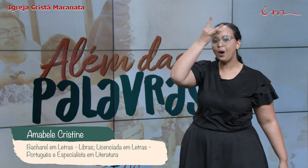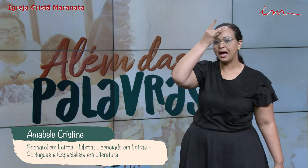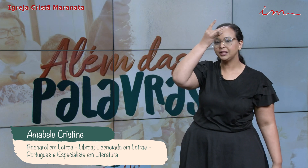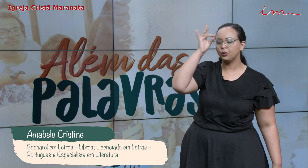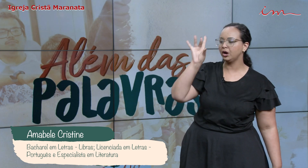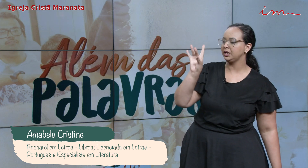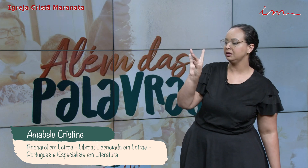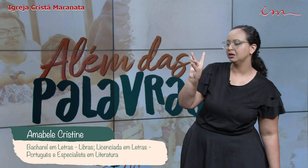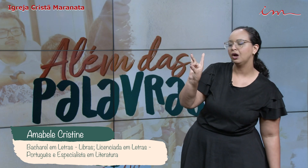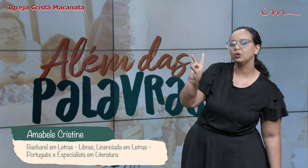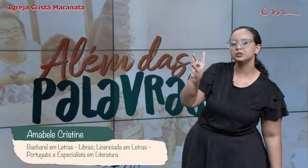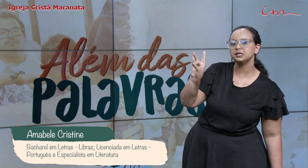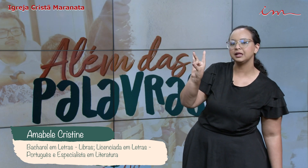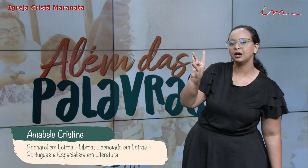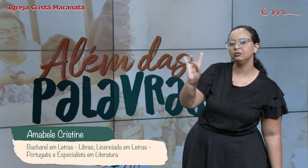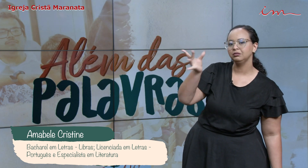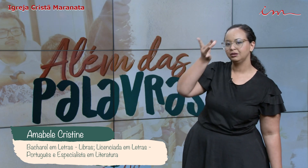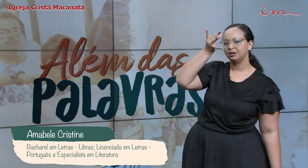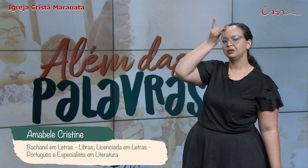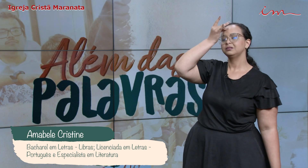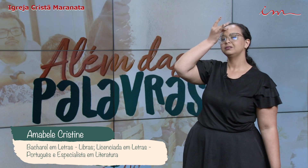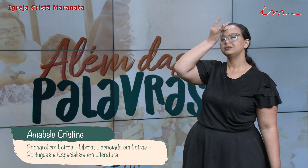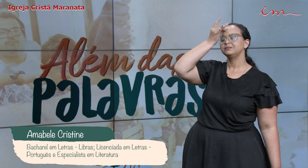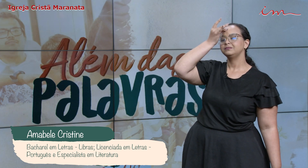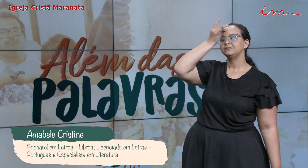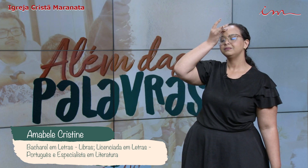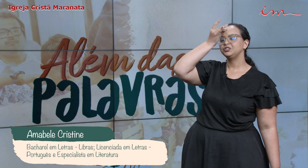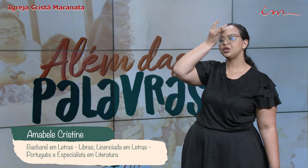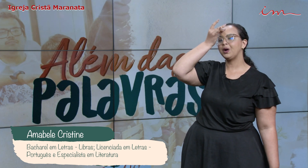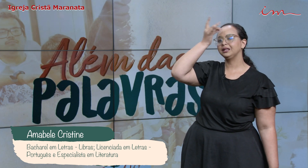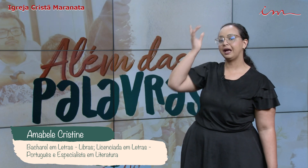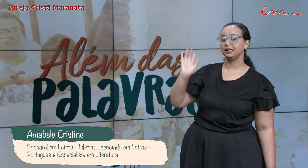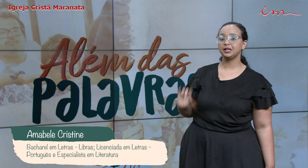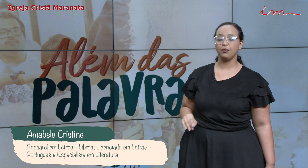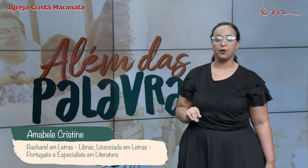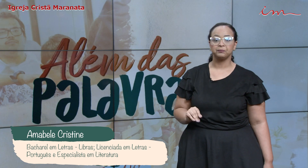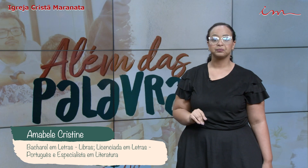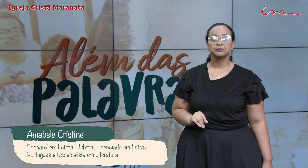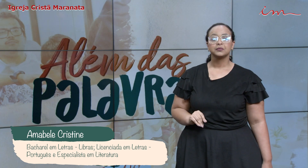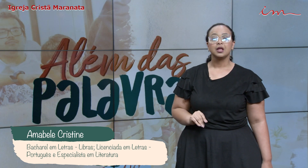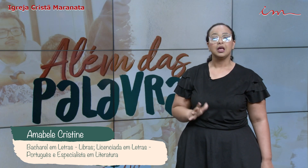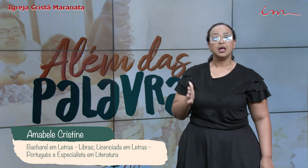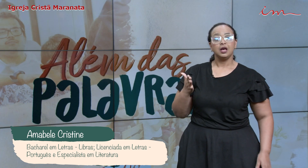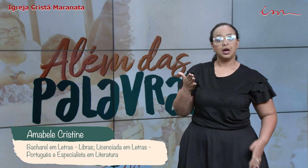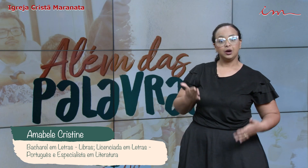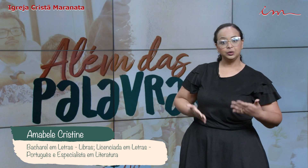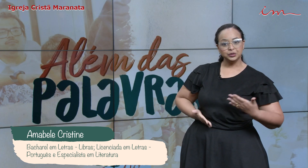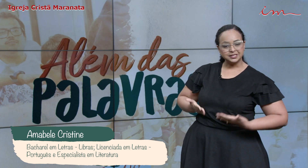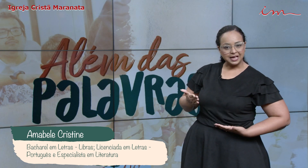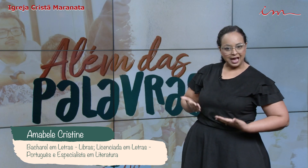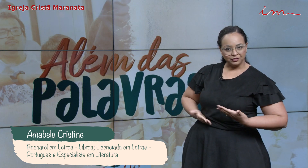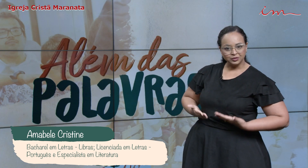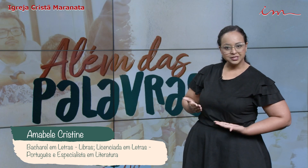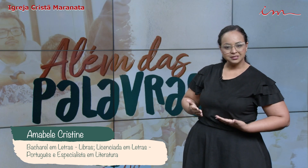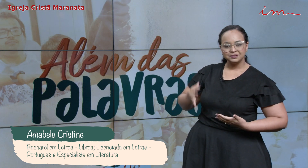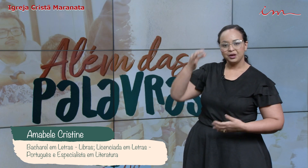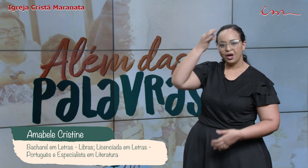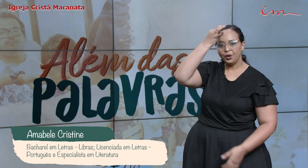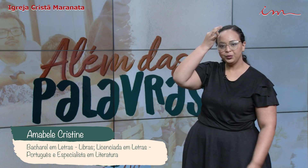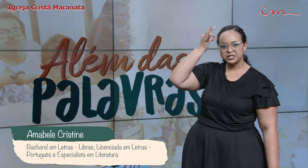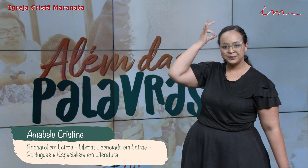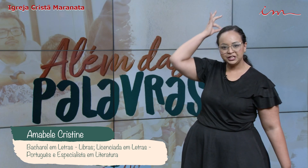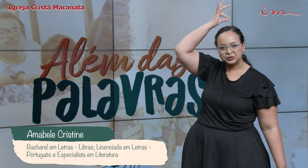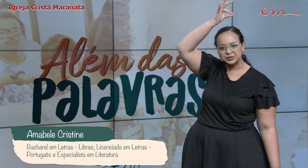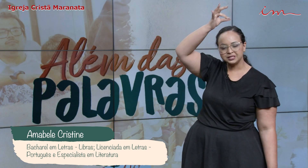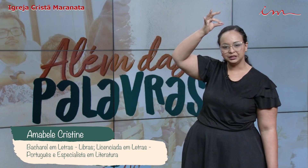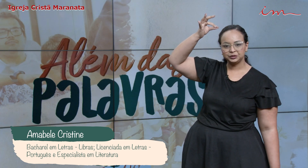e guardam. Olha o sinal de guardar. Então, ó, os servos,